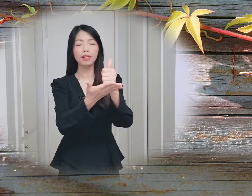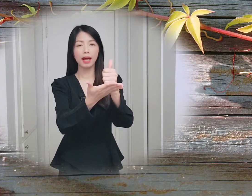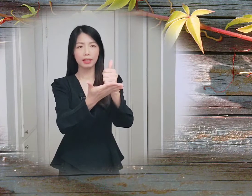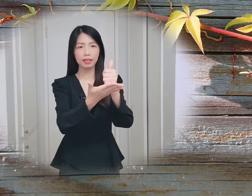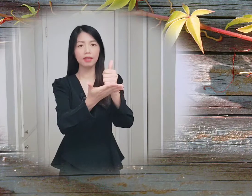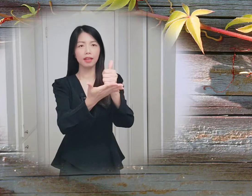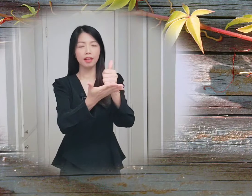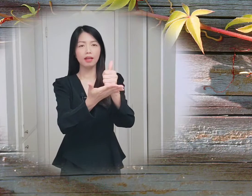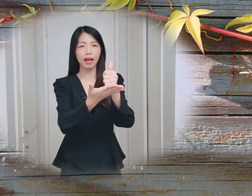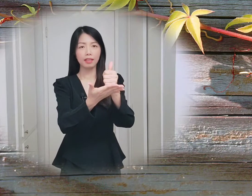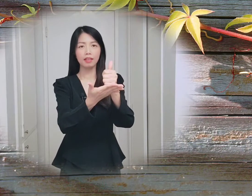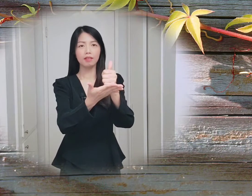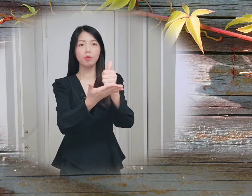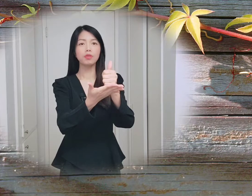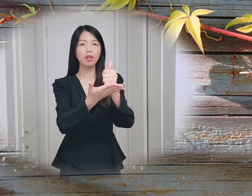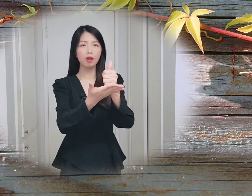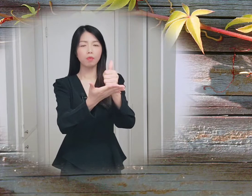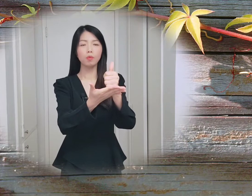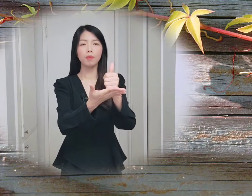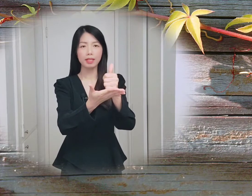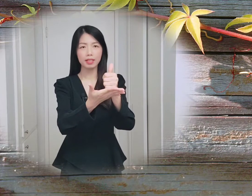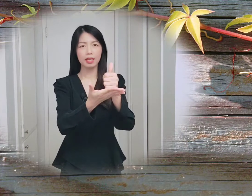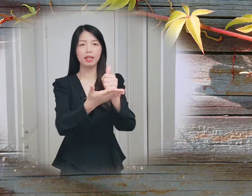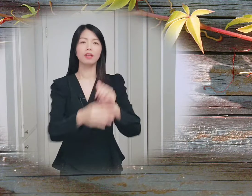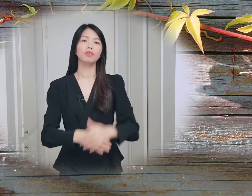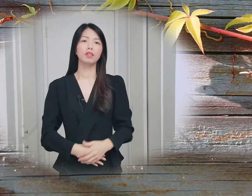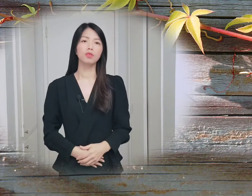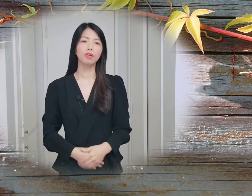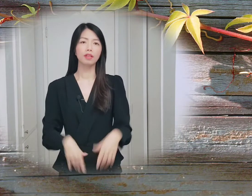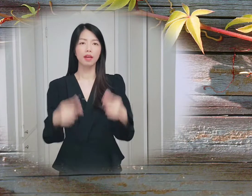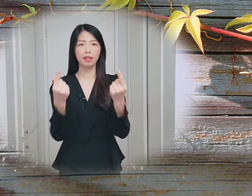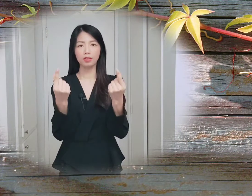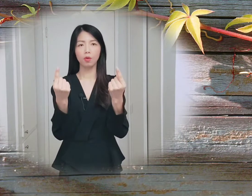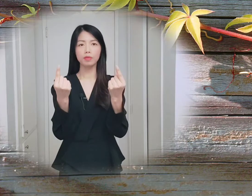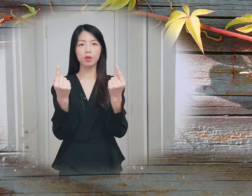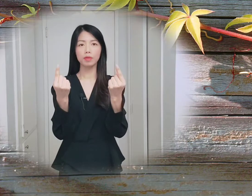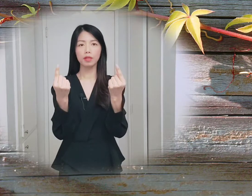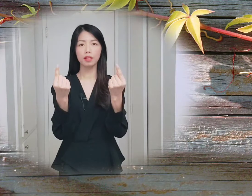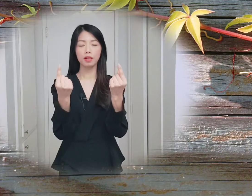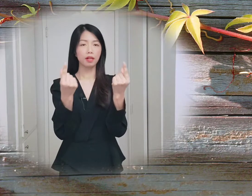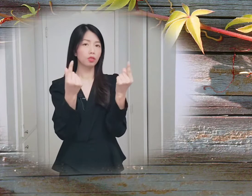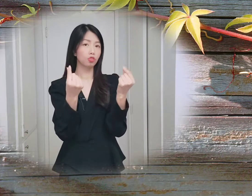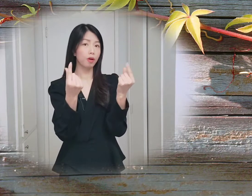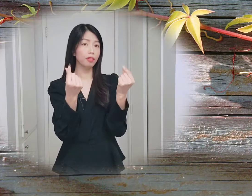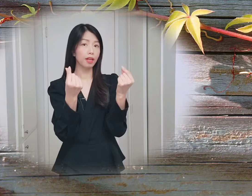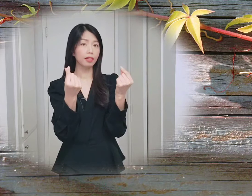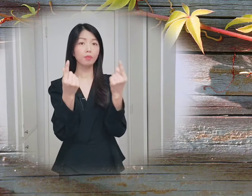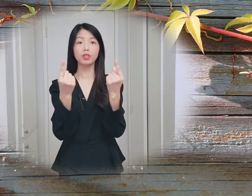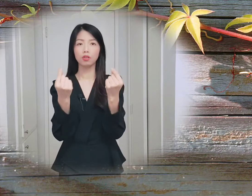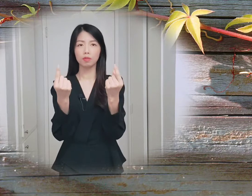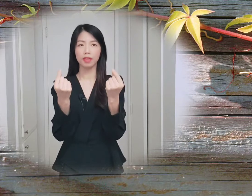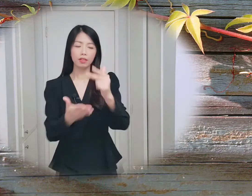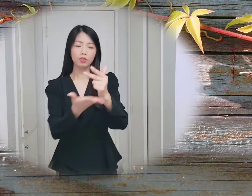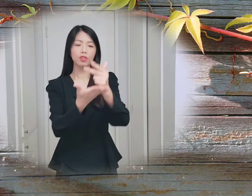주님과 같은, 뭐뭐처럼, 뭐뭐 마치 이런 뜻의 수어는 양손 엄지검지를 두 번